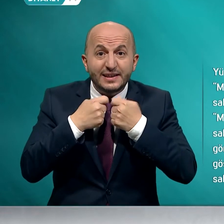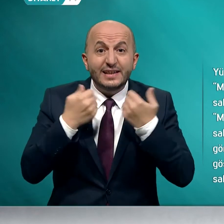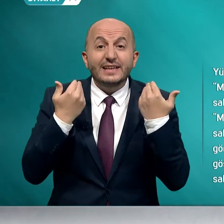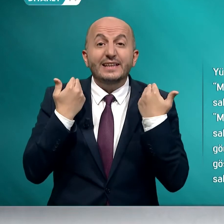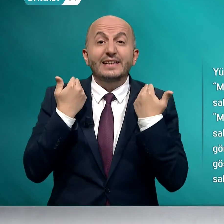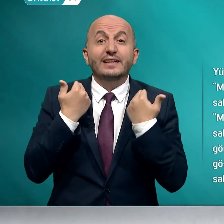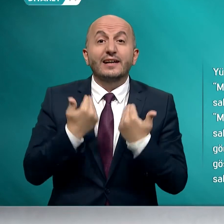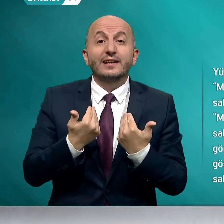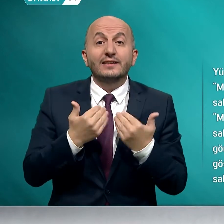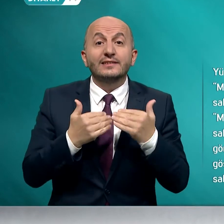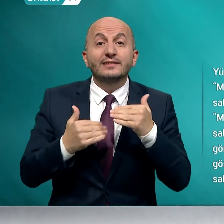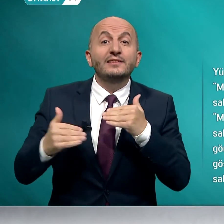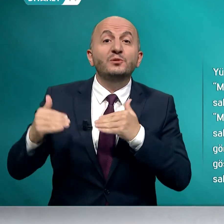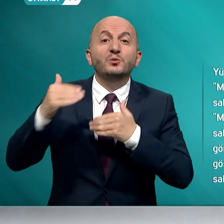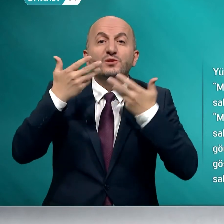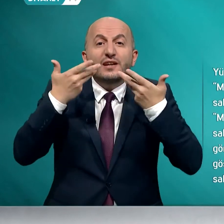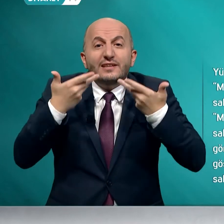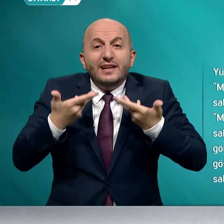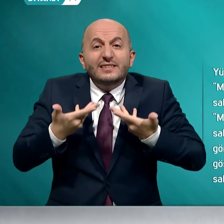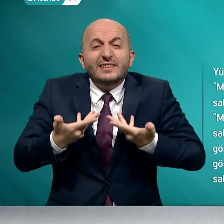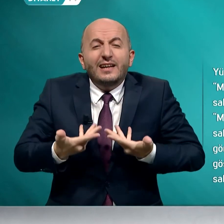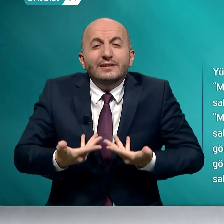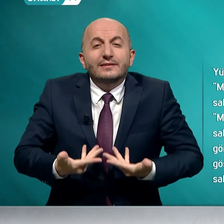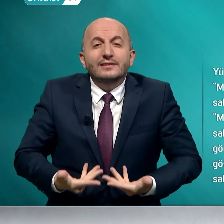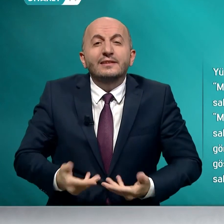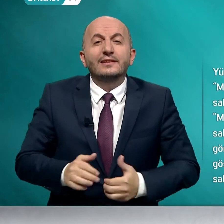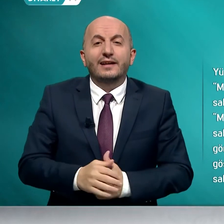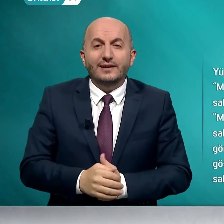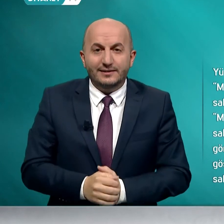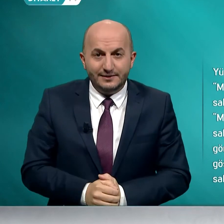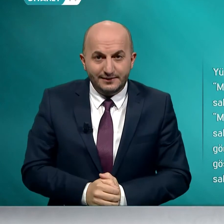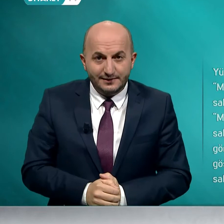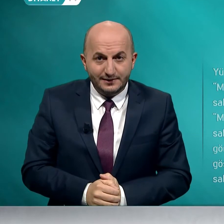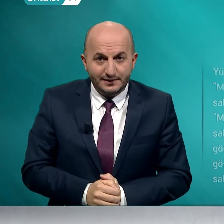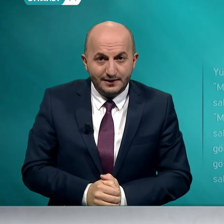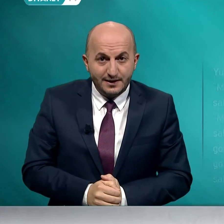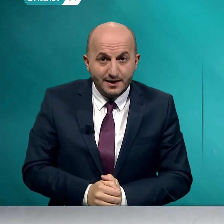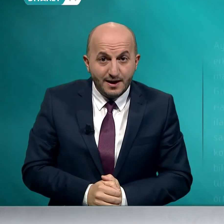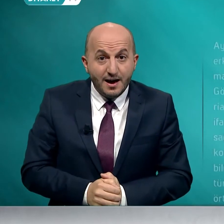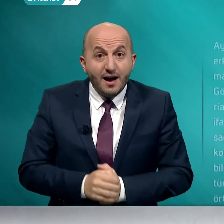Başörtülerini yakalarının üzerine salsınlar.